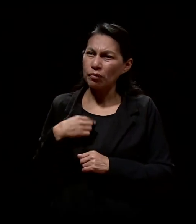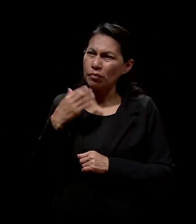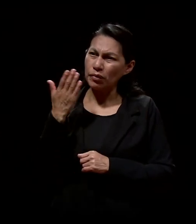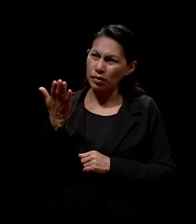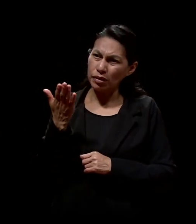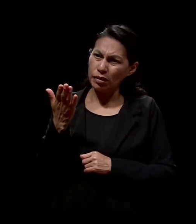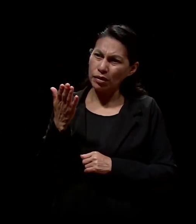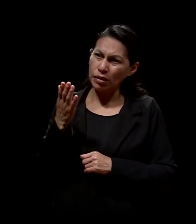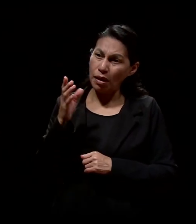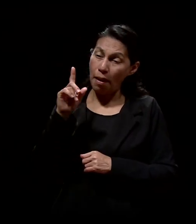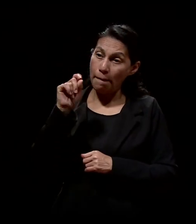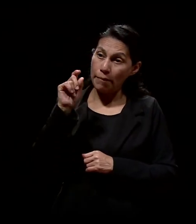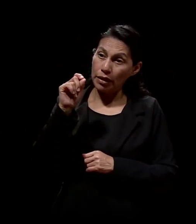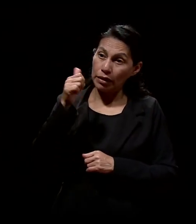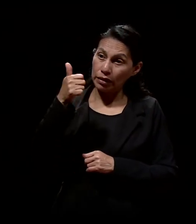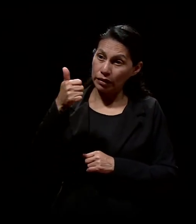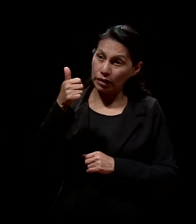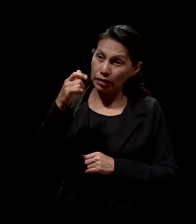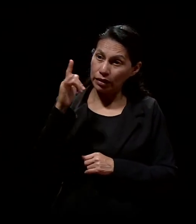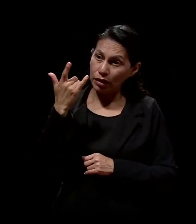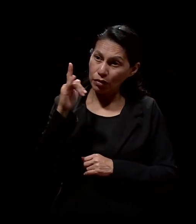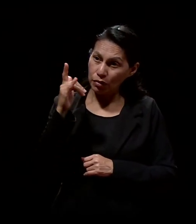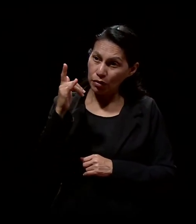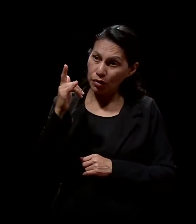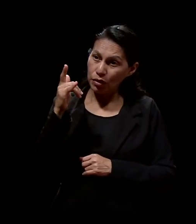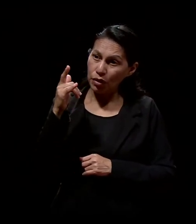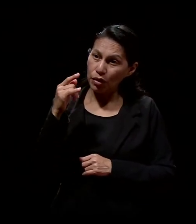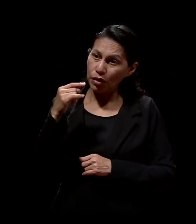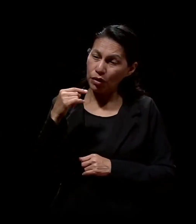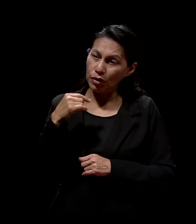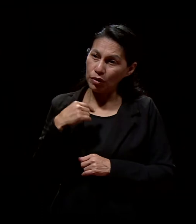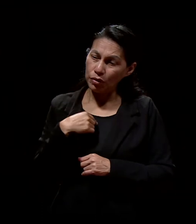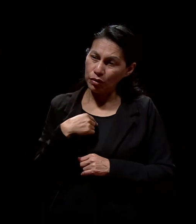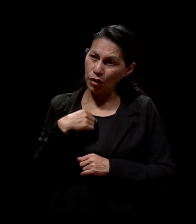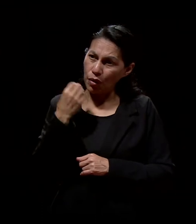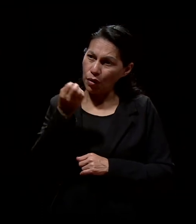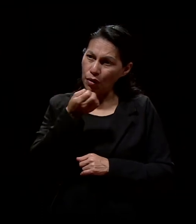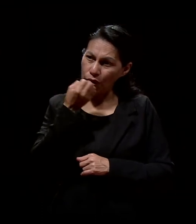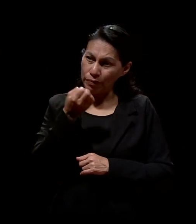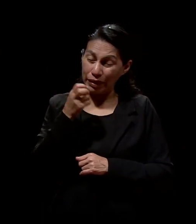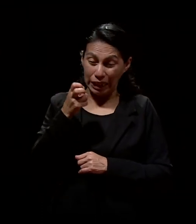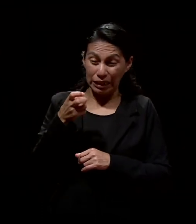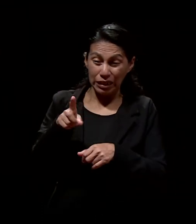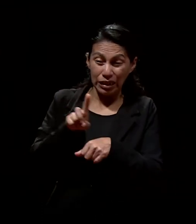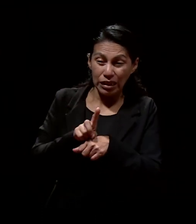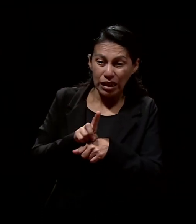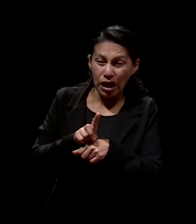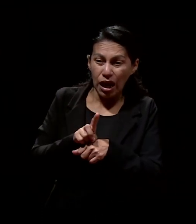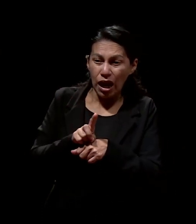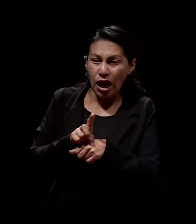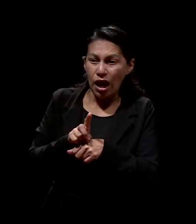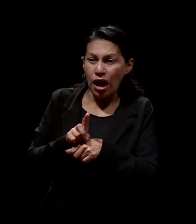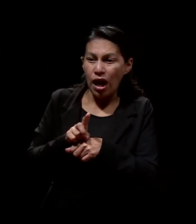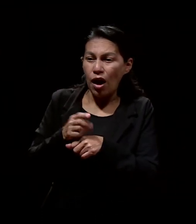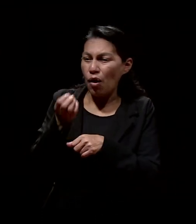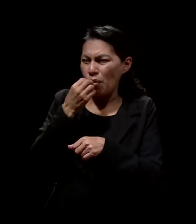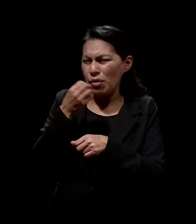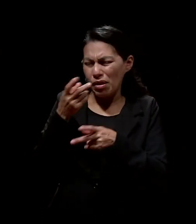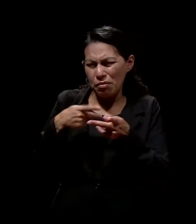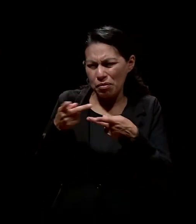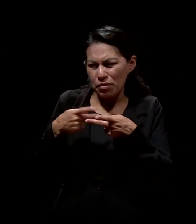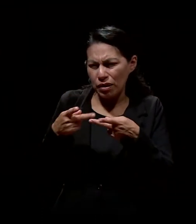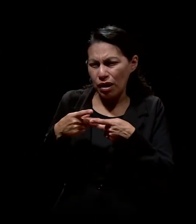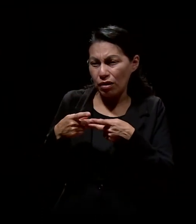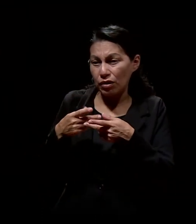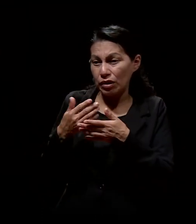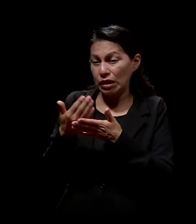Entonces yo le pedí al Señor, el día de mi cumpleaños, yo cumplo años el 26 de julio y justamente ese día me hicieron una comida. Pero ese día en